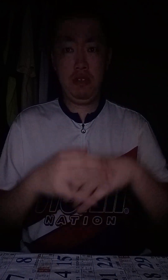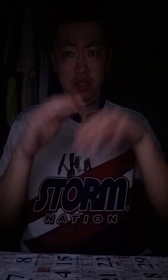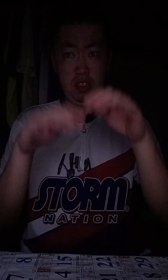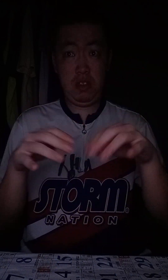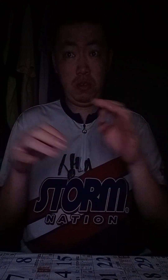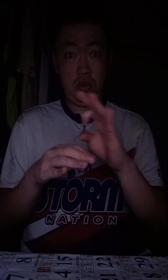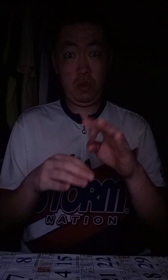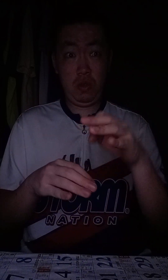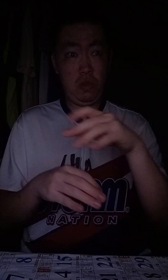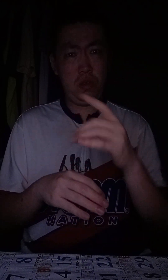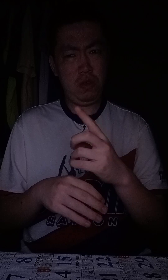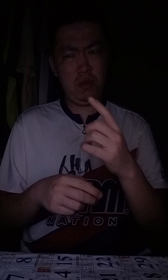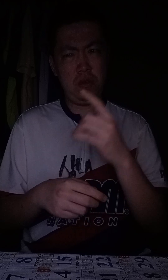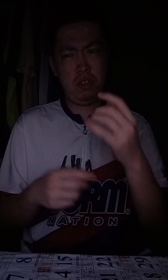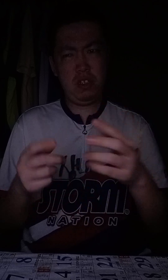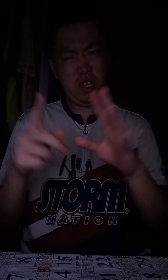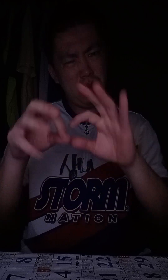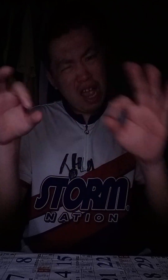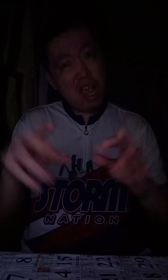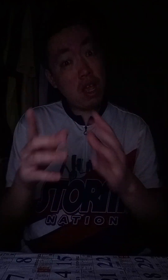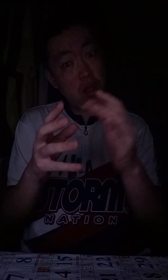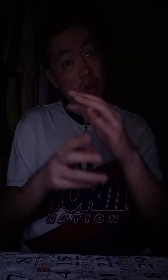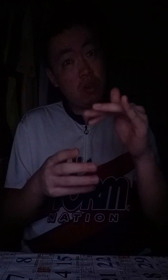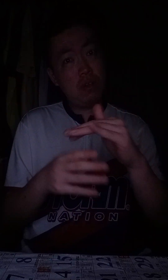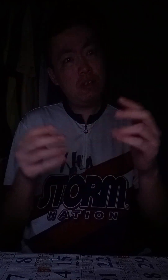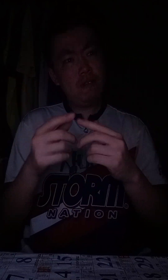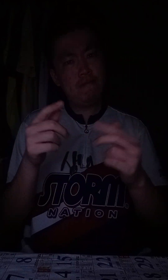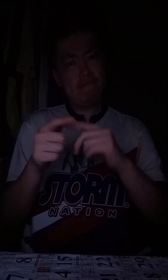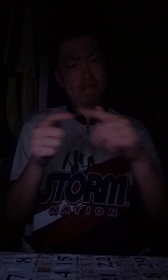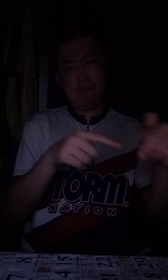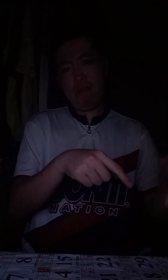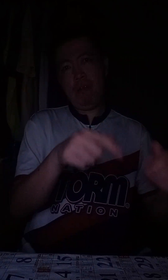경찰은 뒷바퀴가 터지면서 차가 도로를 벗어난 것으로 보고 있습니다.